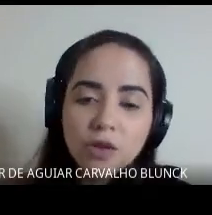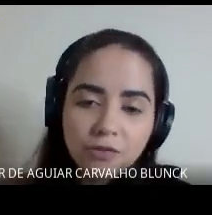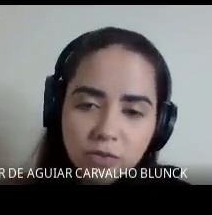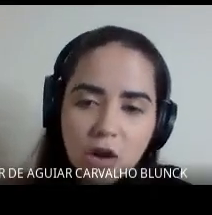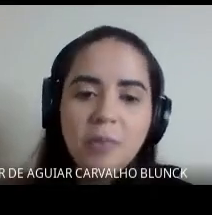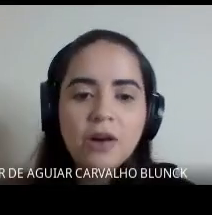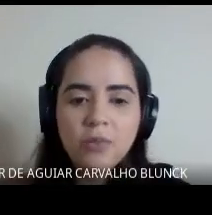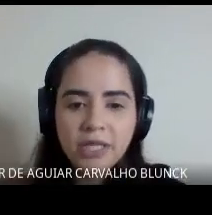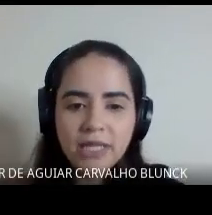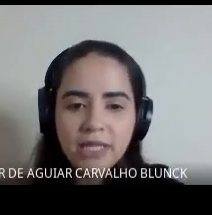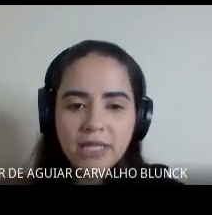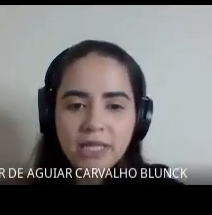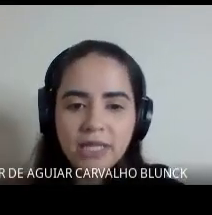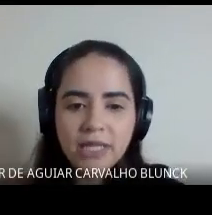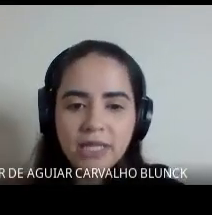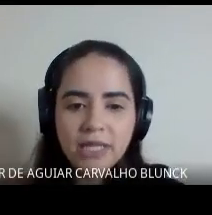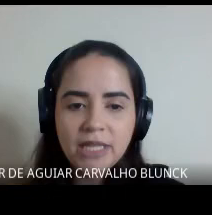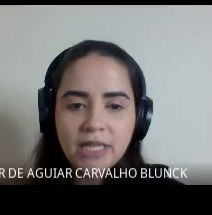qual a sua função para a comunidade